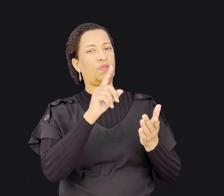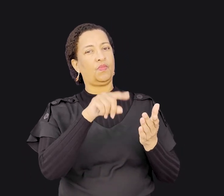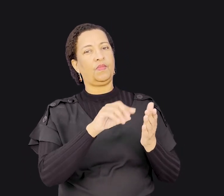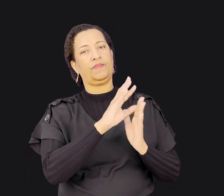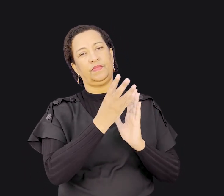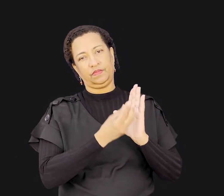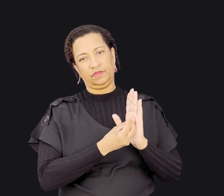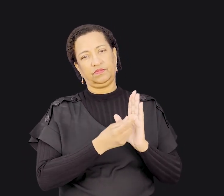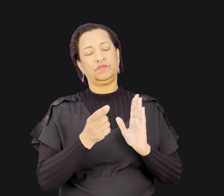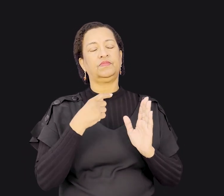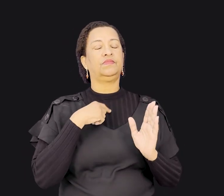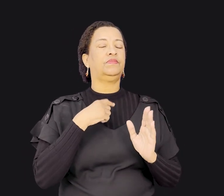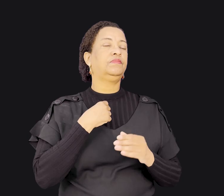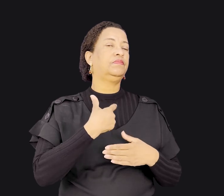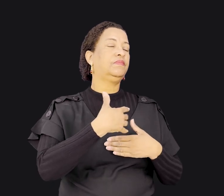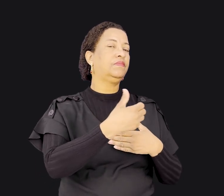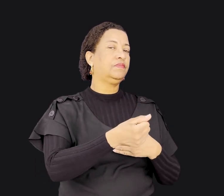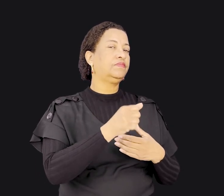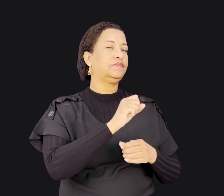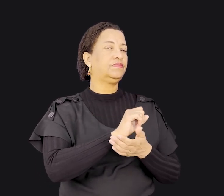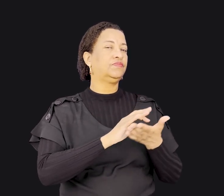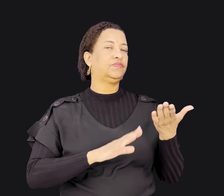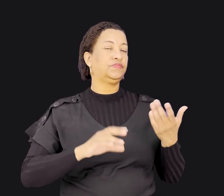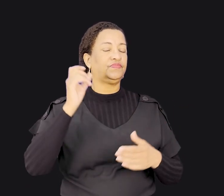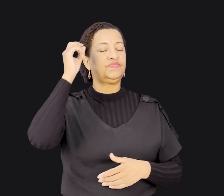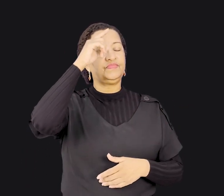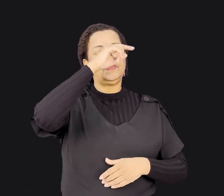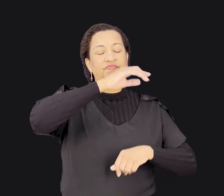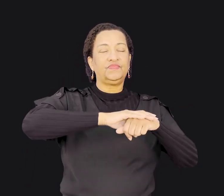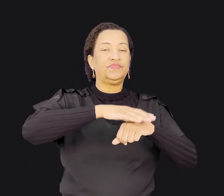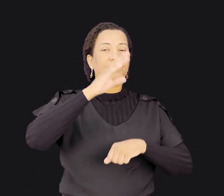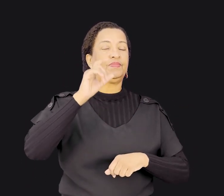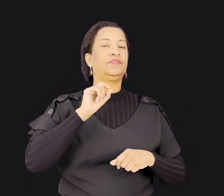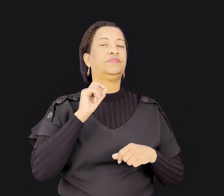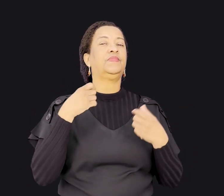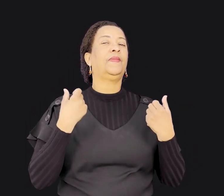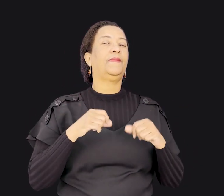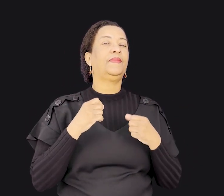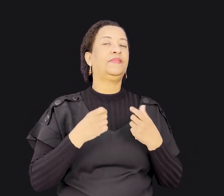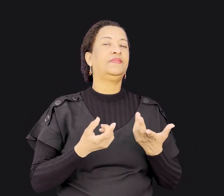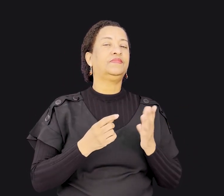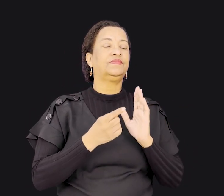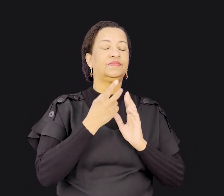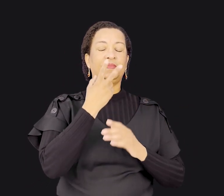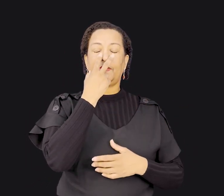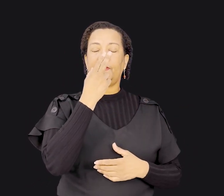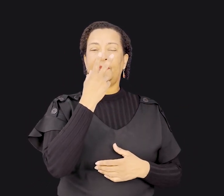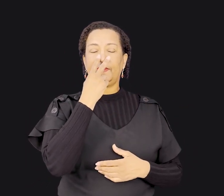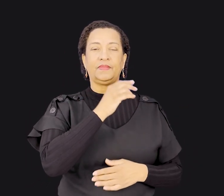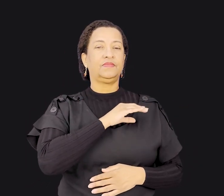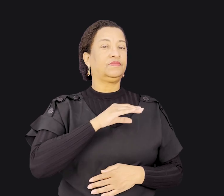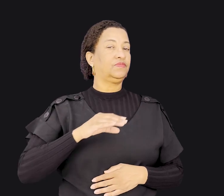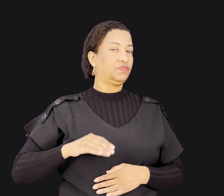que recebeu a tarefa mais difícil, hein? Quem precisa se parecer exatamente com Cristo nessa história?